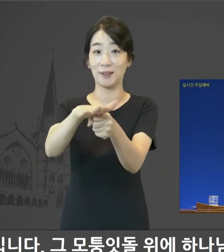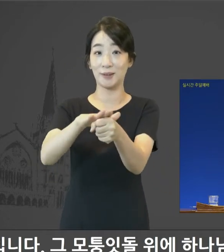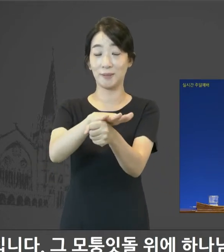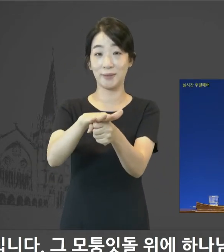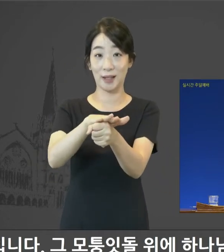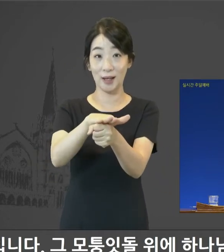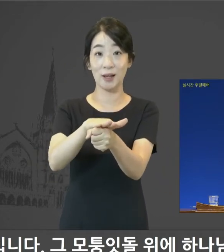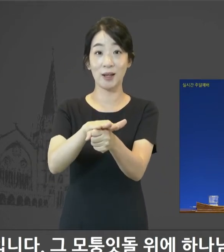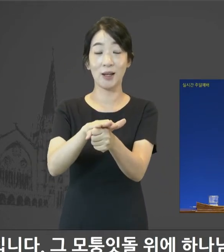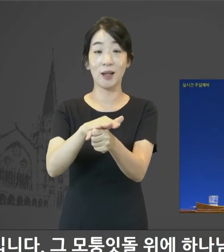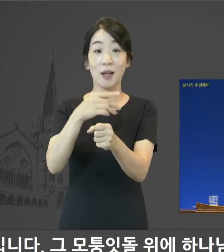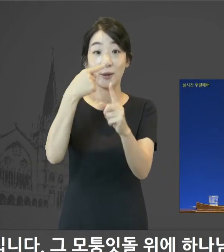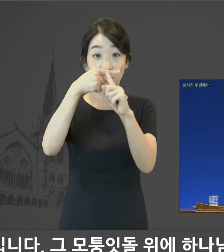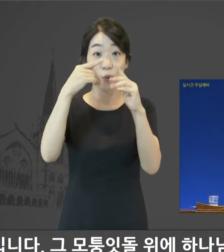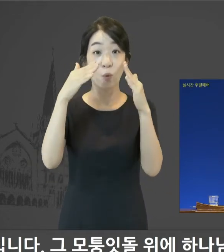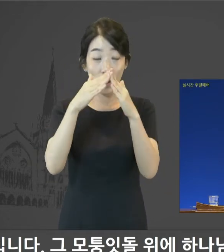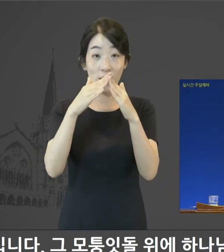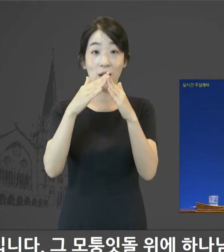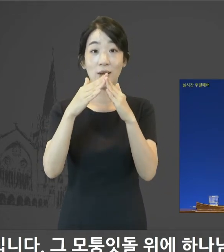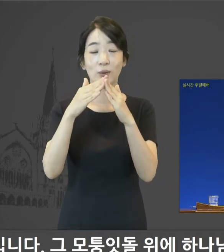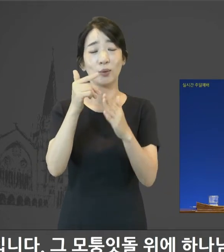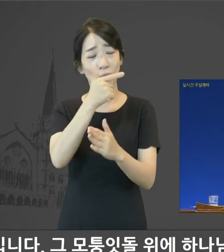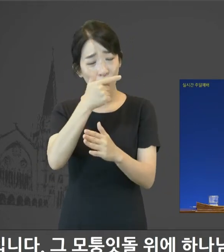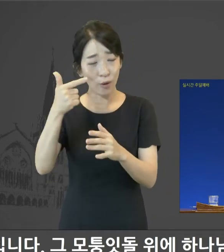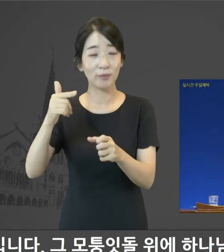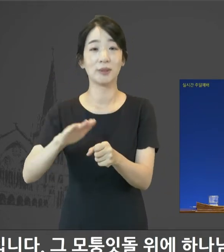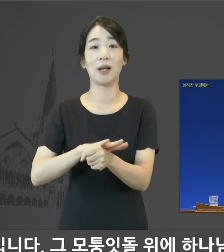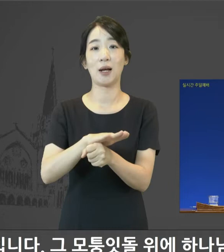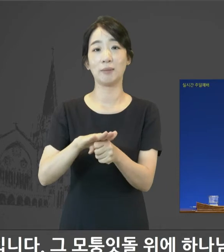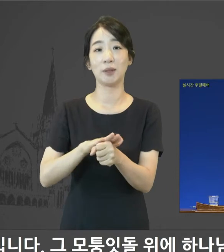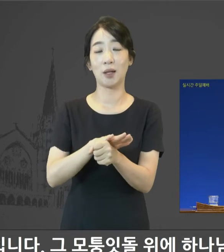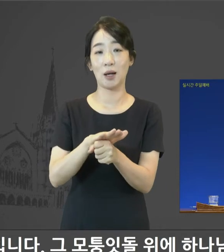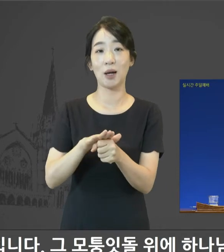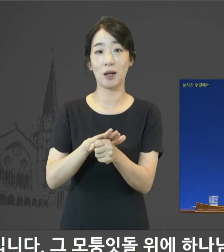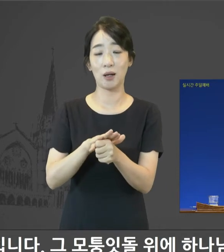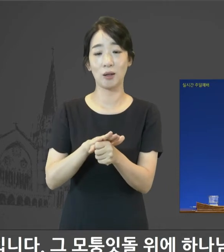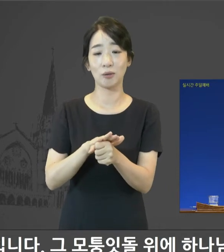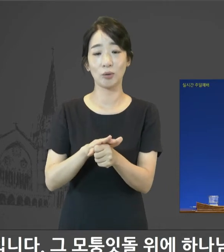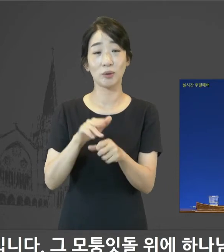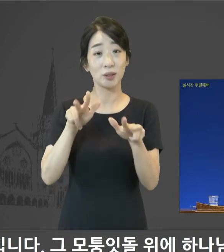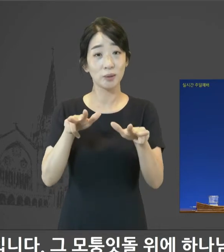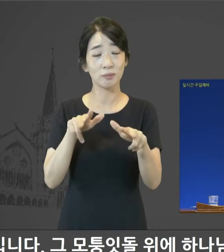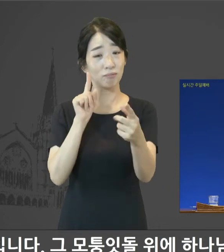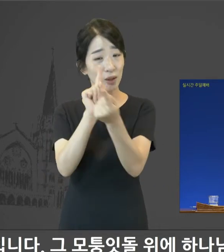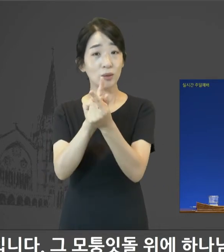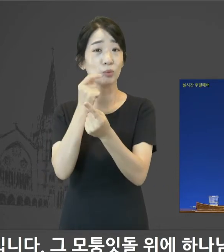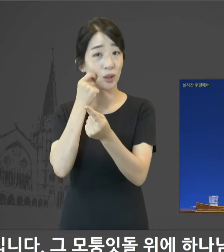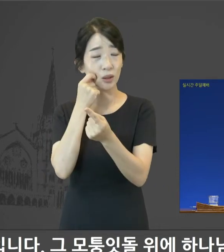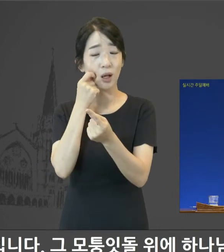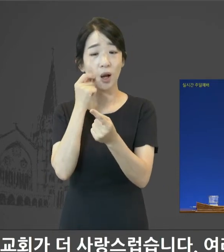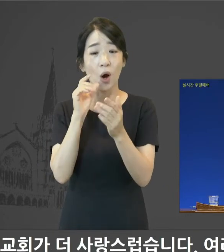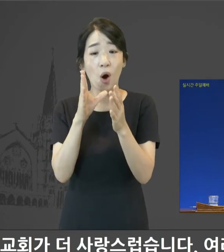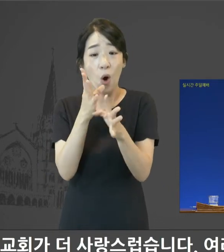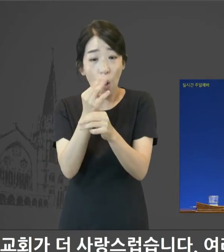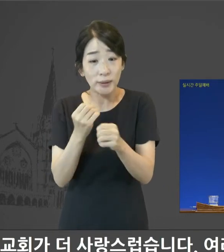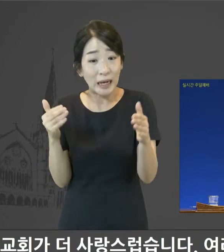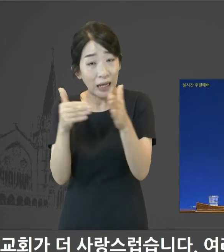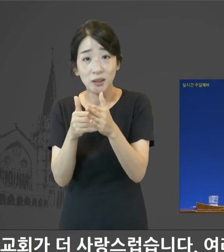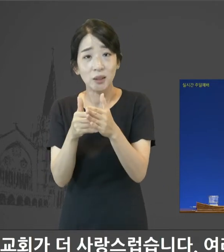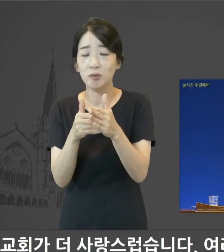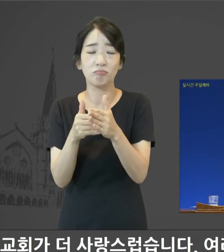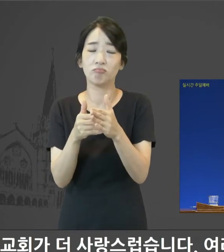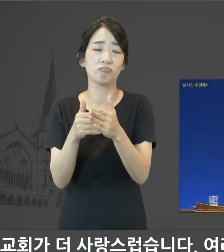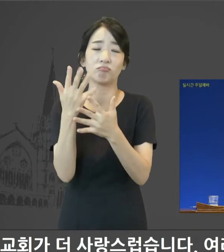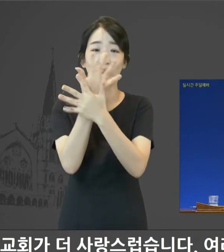사랑하리라. 이제 2주째 교회를 못 나오고 계시고 이 기간이 얼마나 길어질지 모르는 이 상황인데 교회에 대한